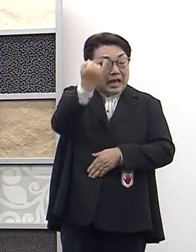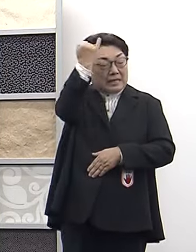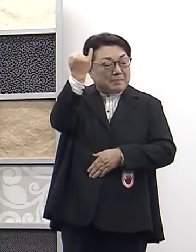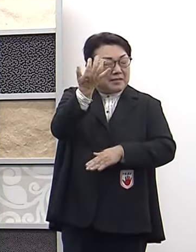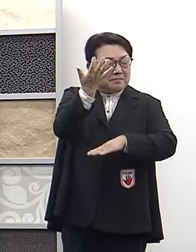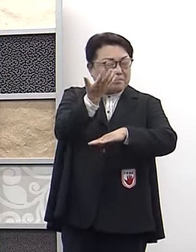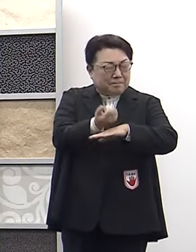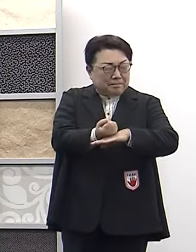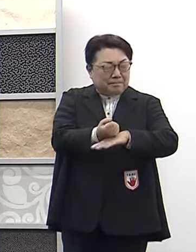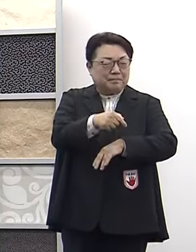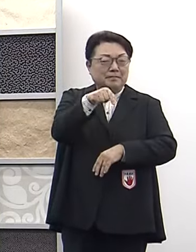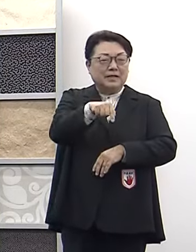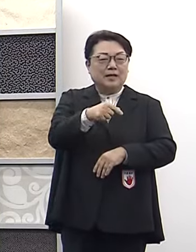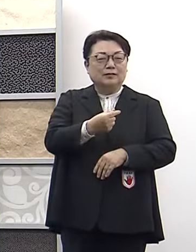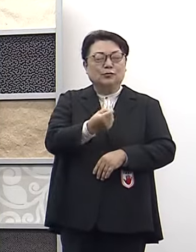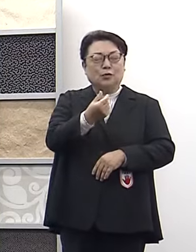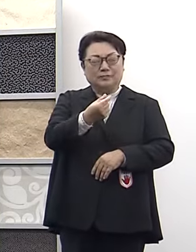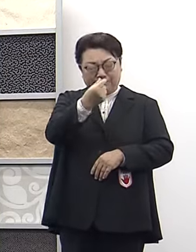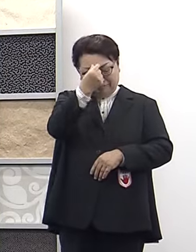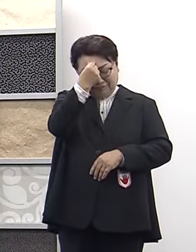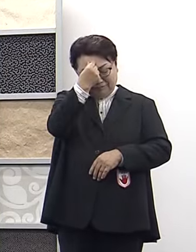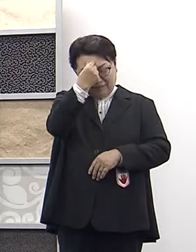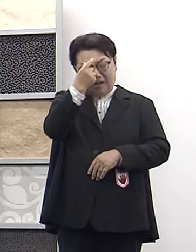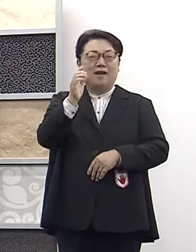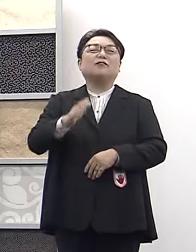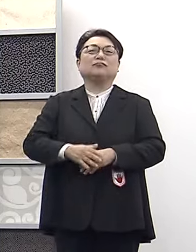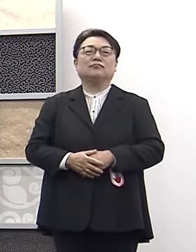と思うわけですが、